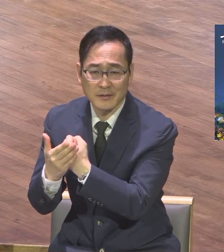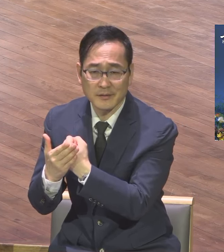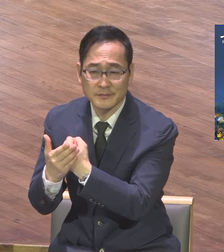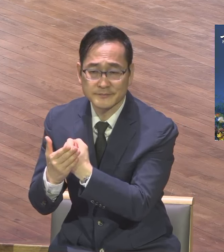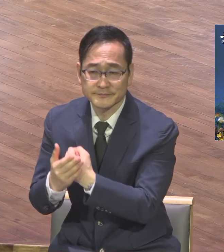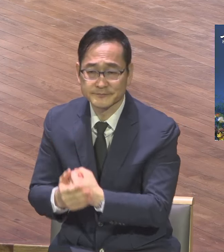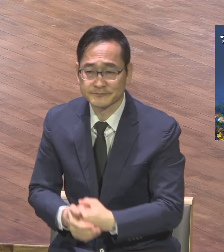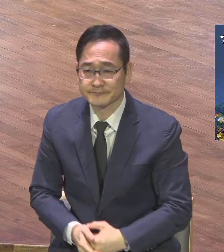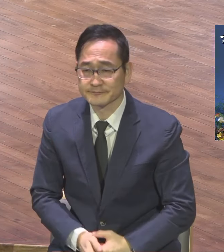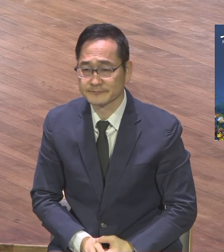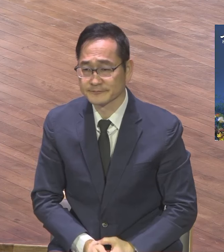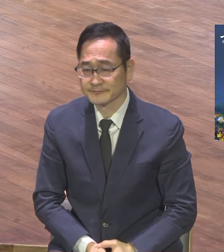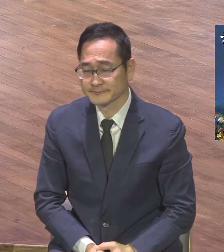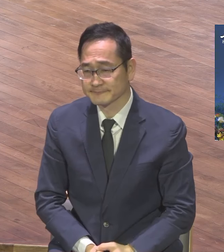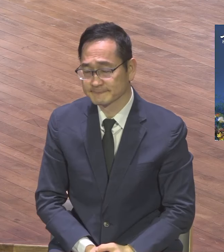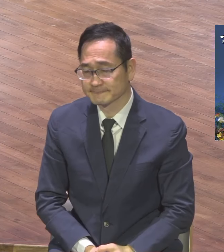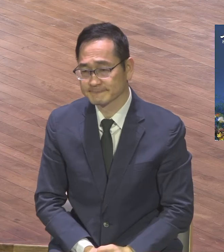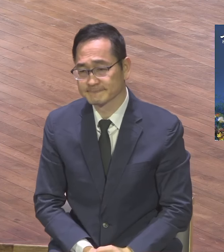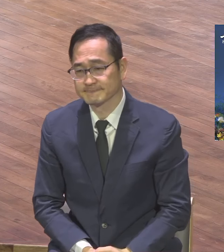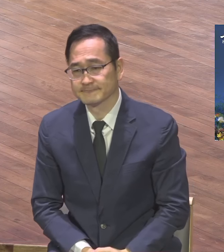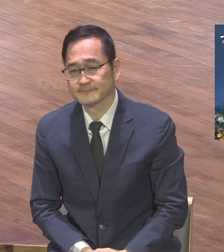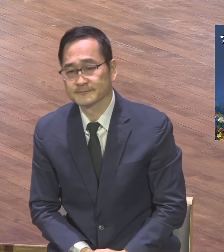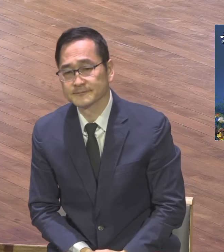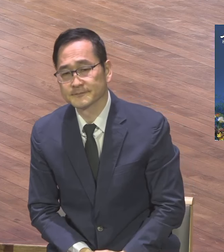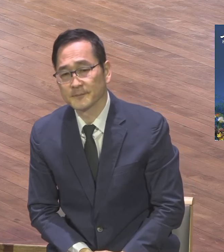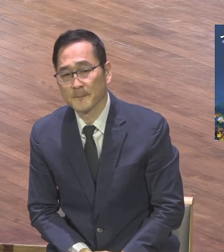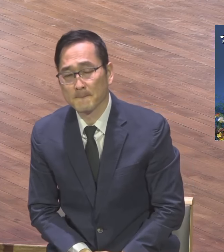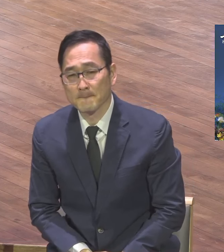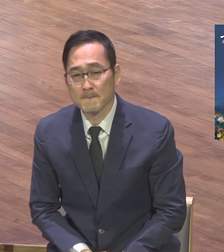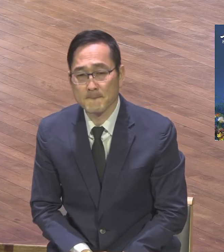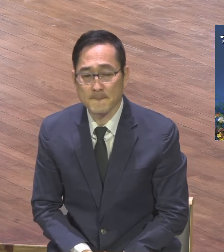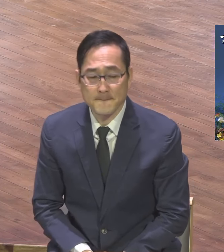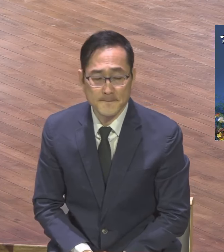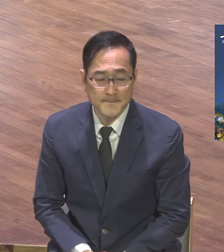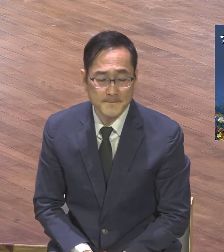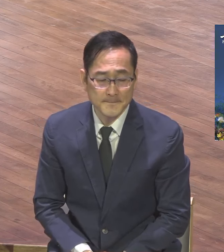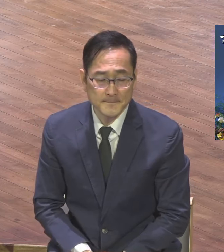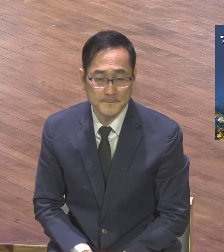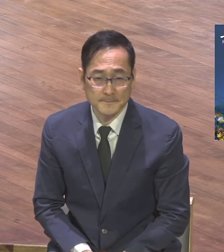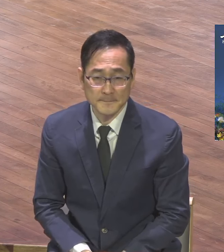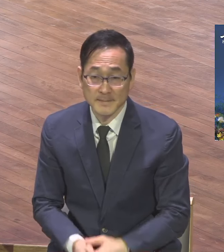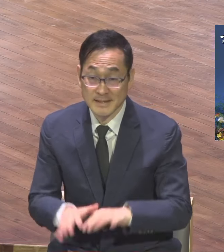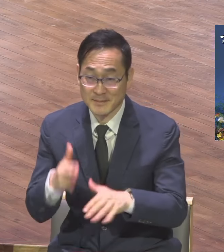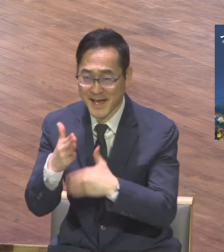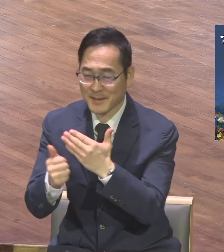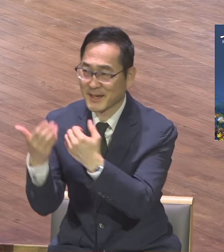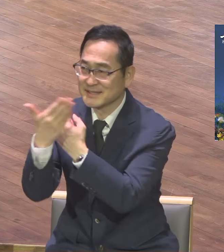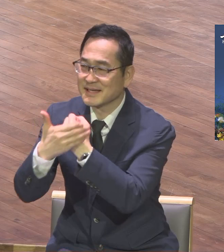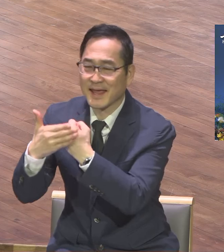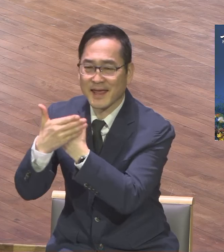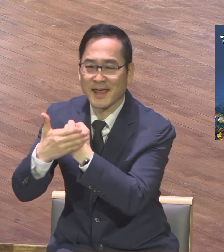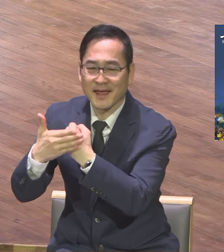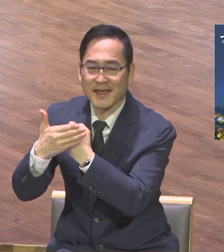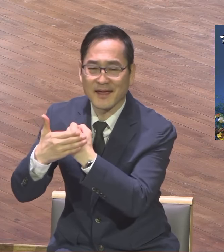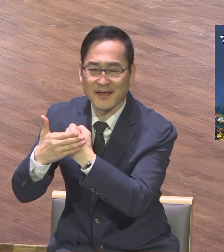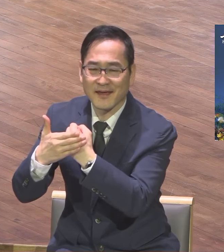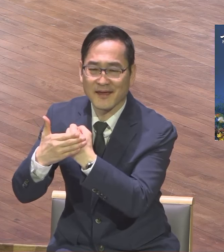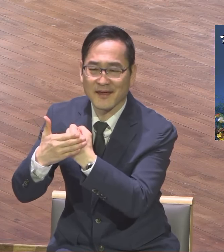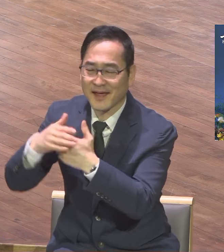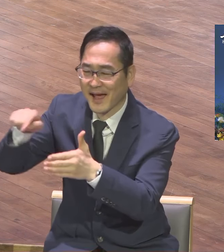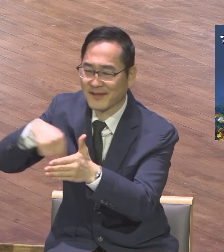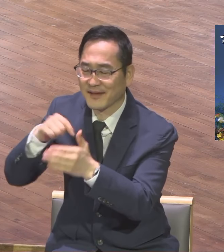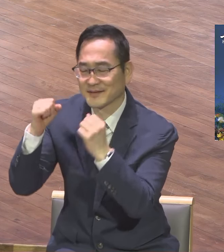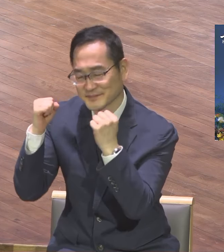신앙생활을 하면서요, 잘 봐야 될 것이 우리가 하나님의 지금 은혜 안에 있다라는 것입니다. 은혜 안에. 자,